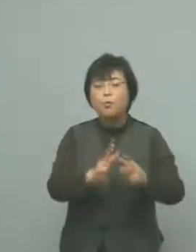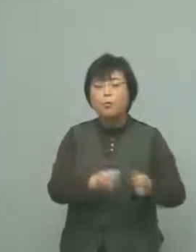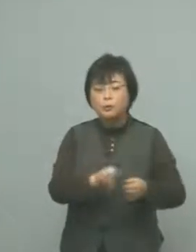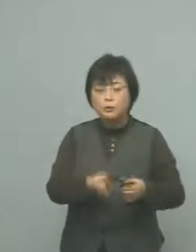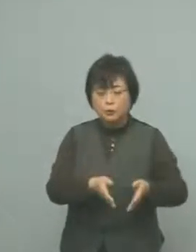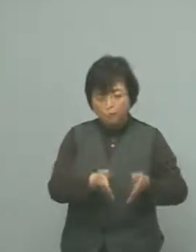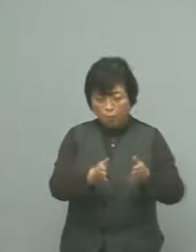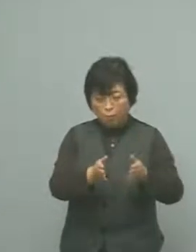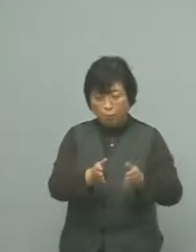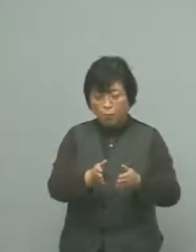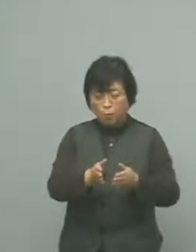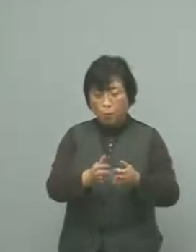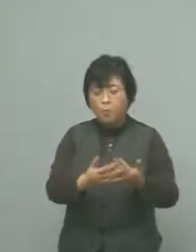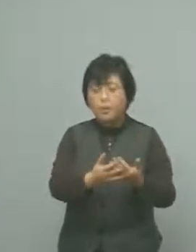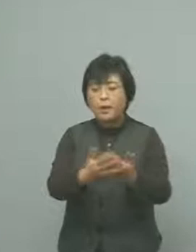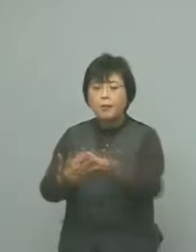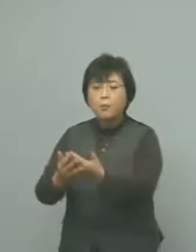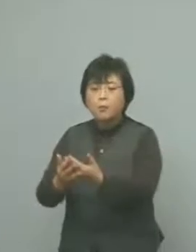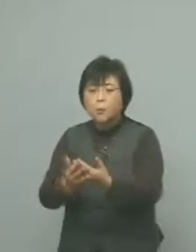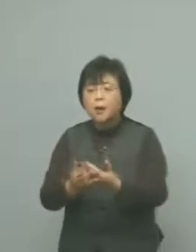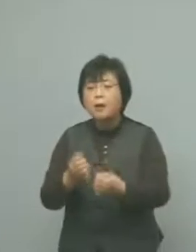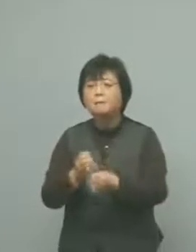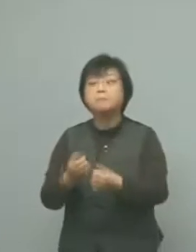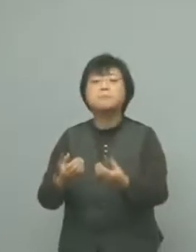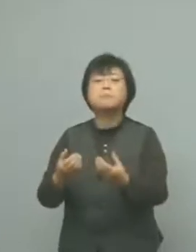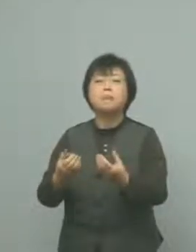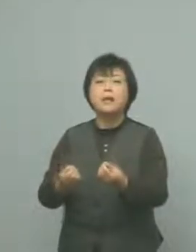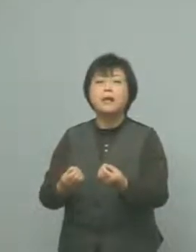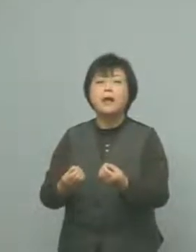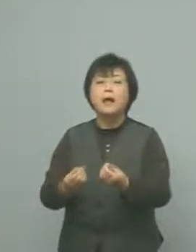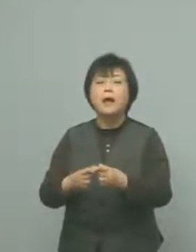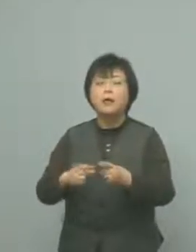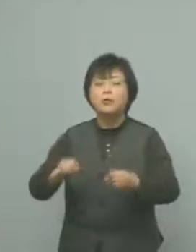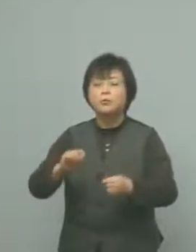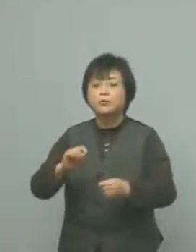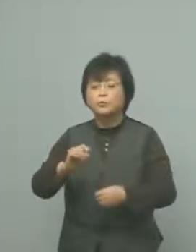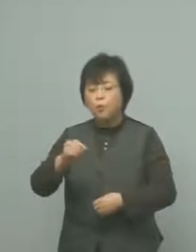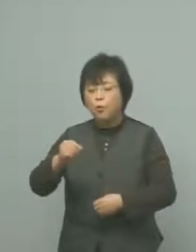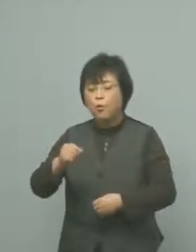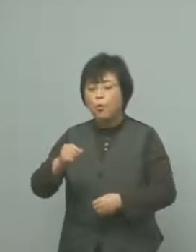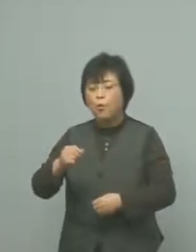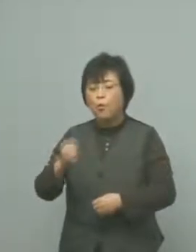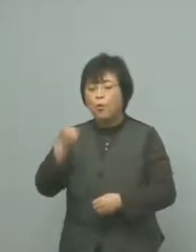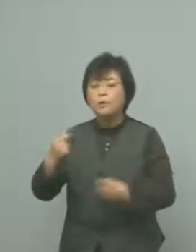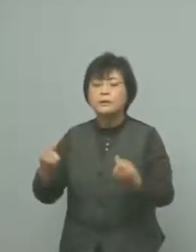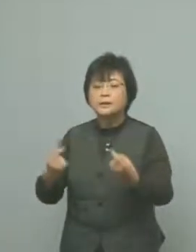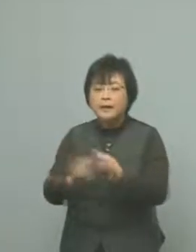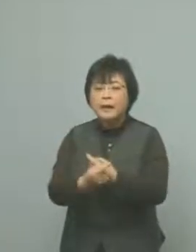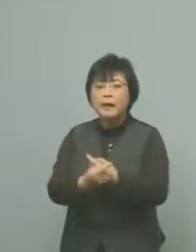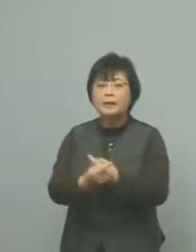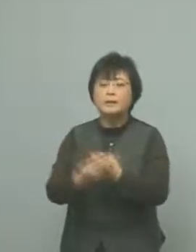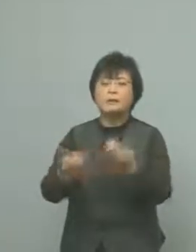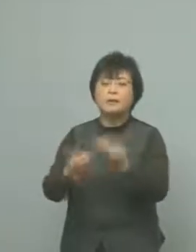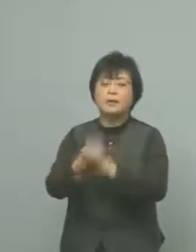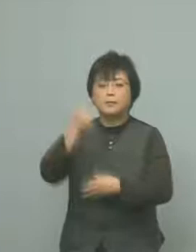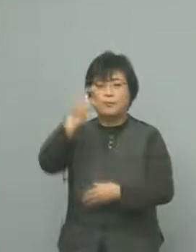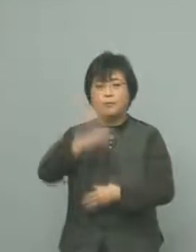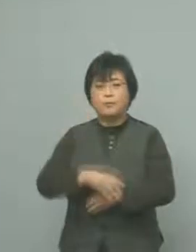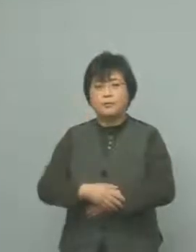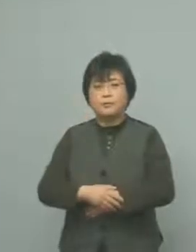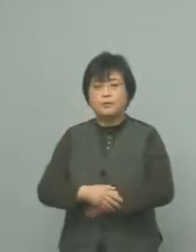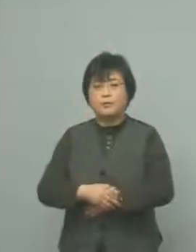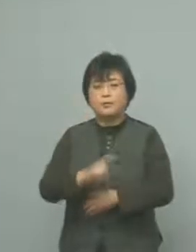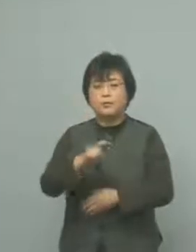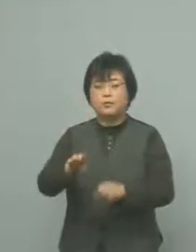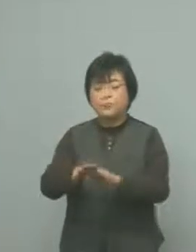道によるダブルネットワークが形成され、国土強靭化にも寄与すると考えております。10連